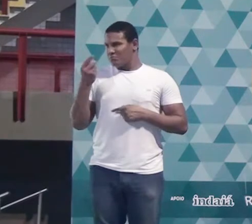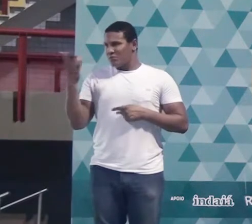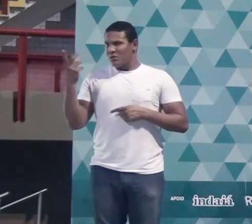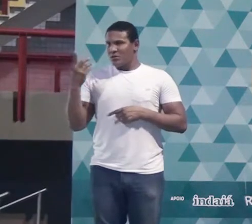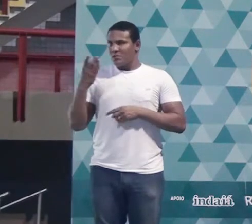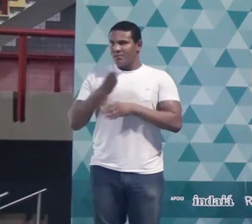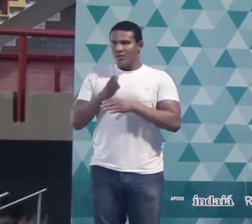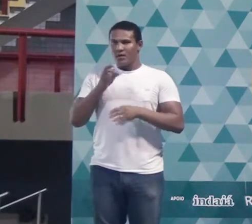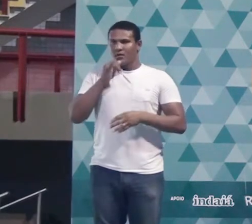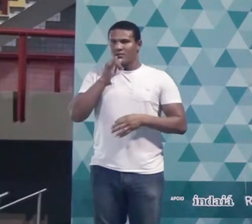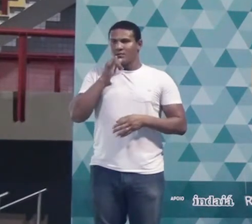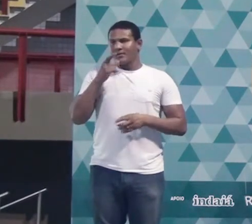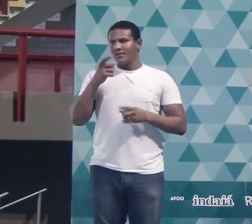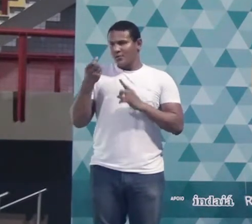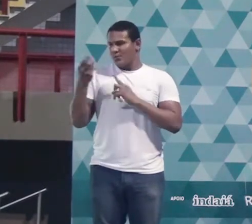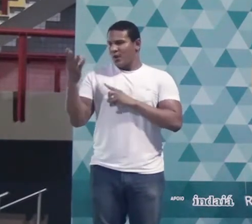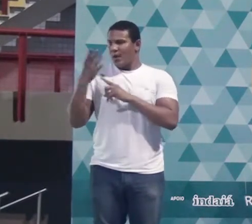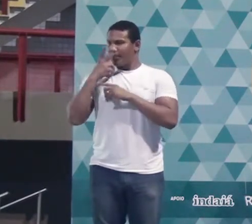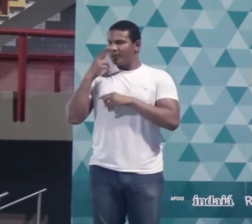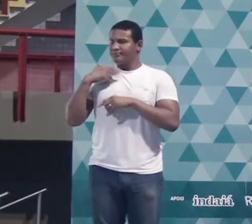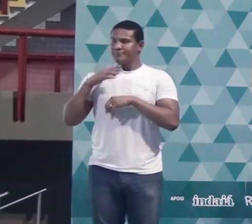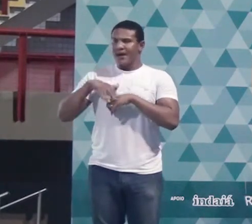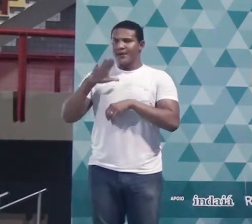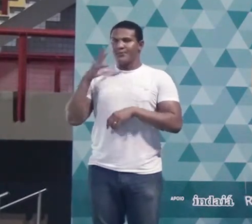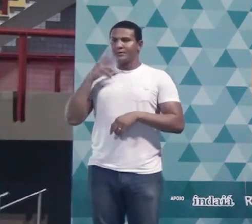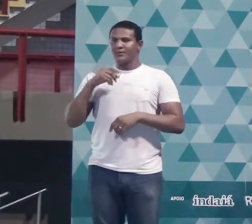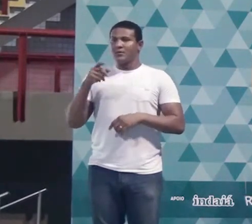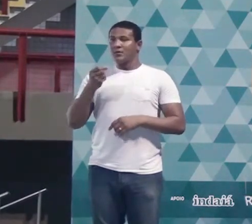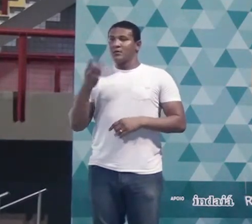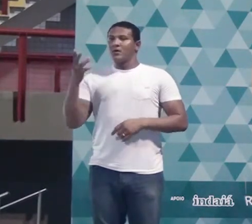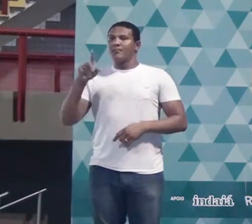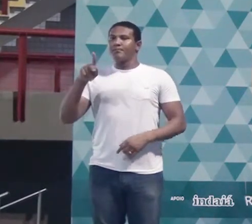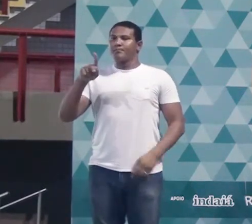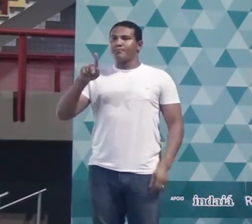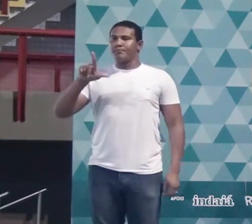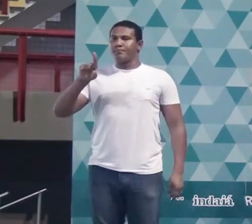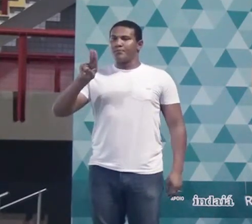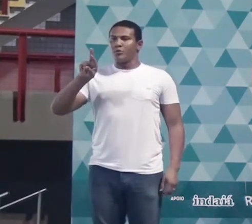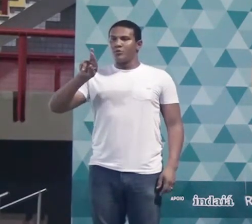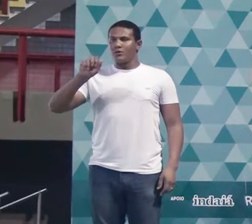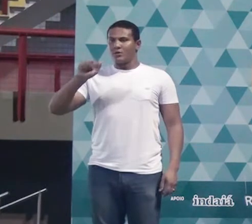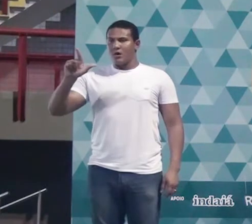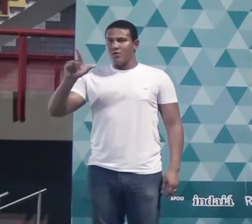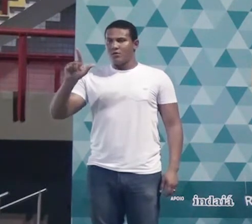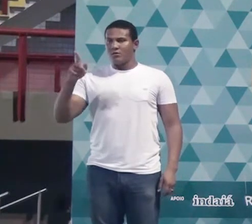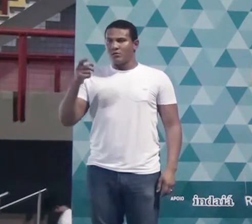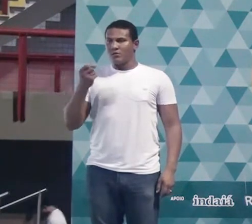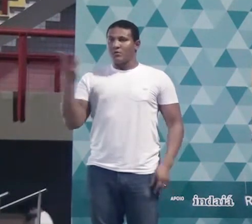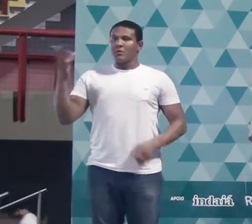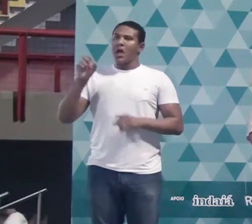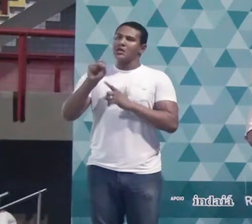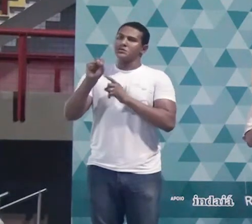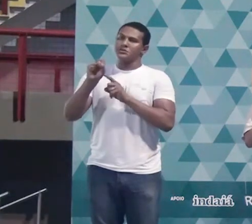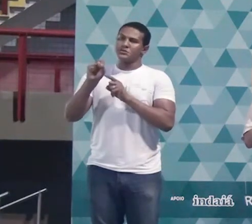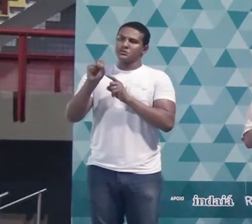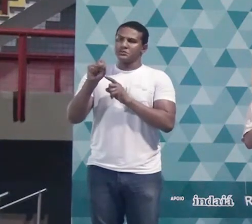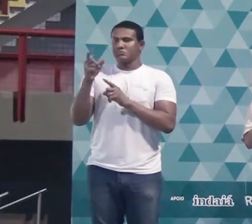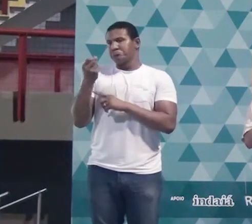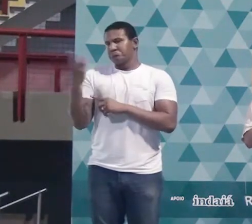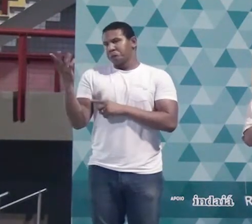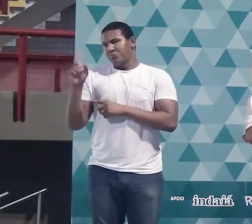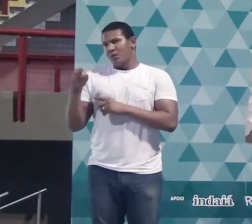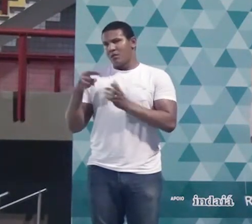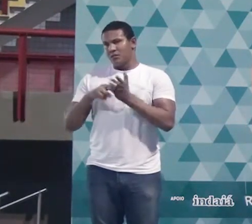no plural, parece que fica mais bonito, né? Uma dicasinha para você. Tá bom? Toda vez, não